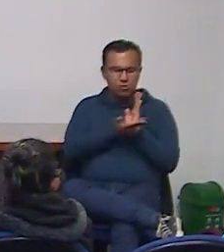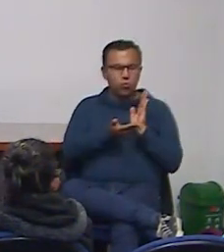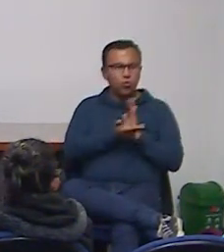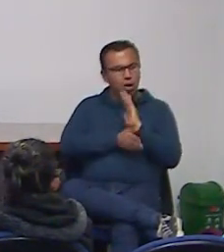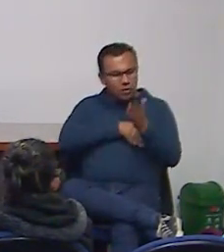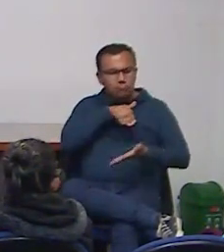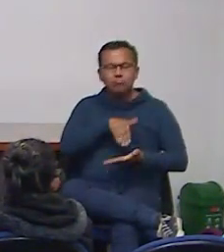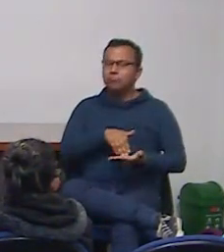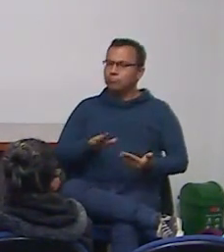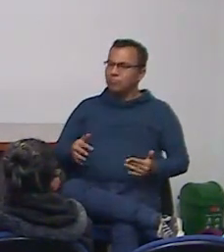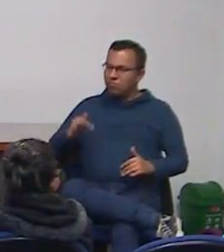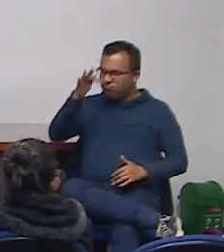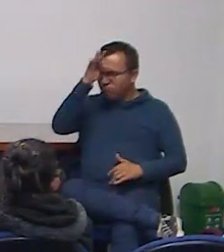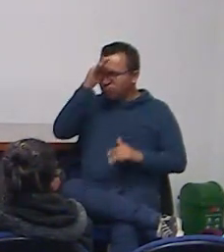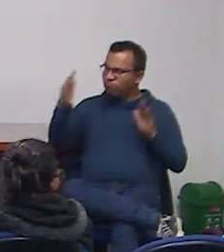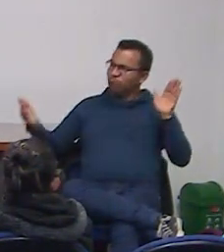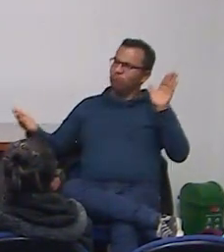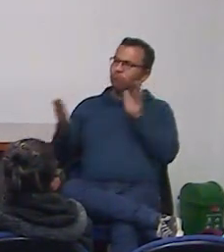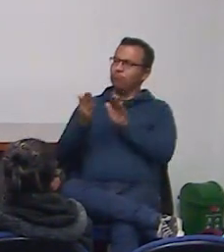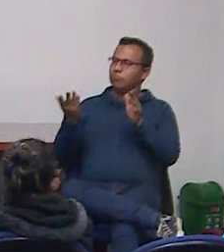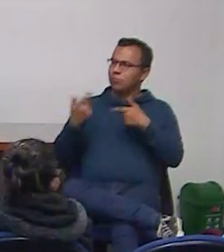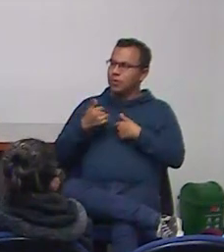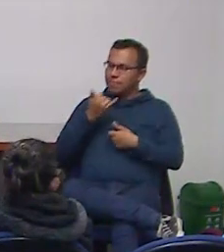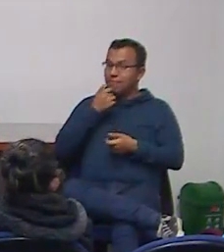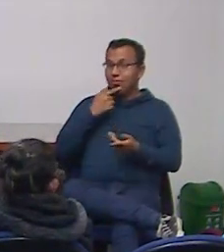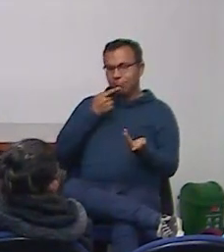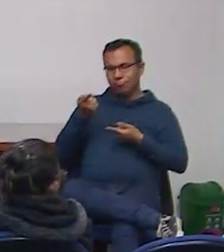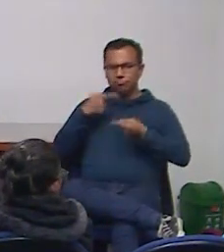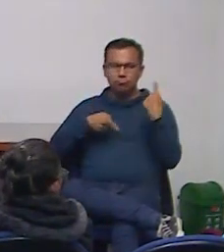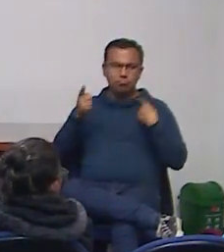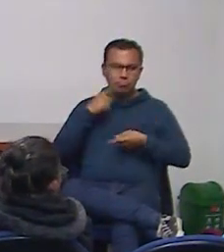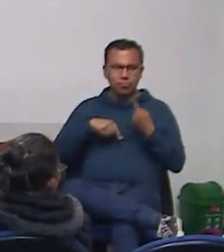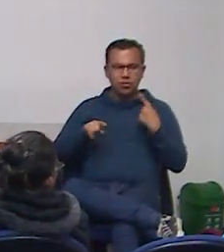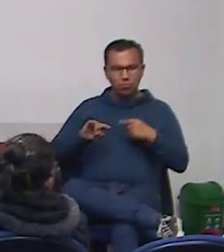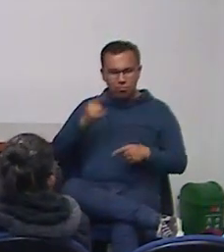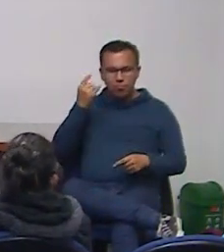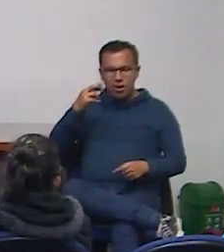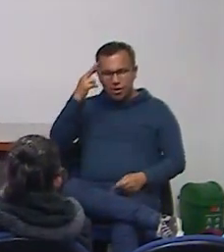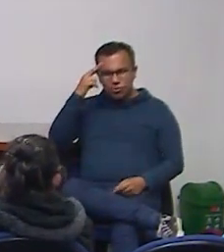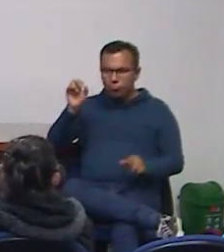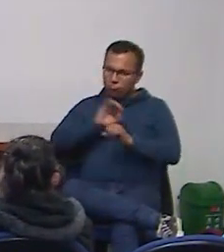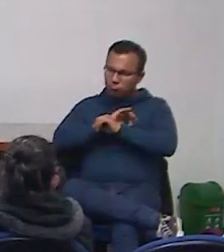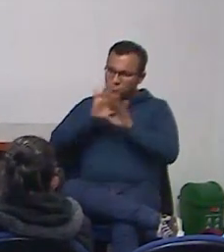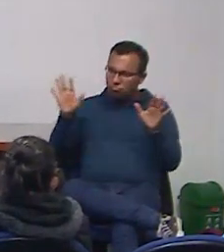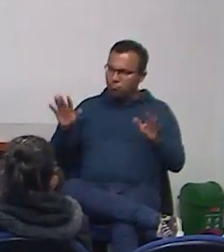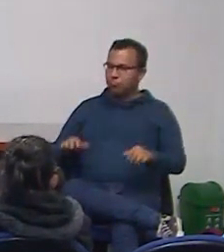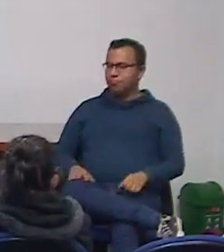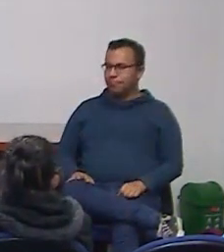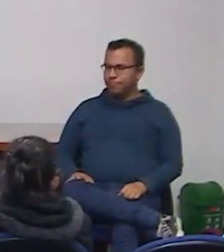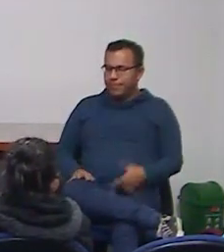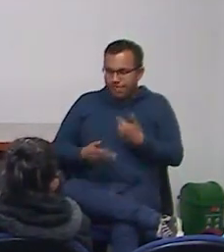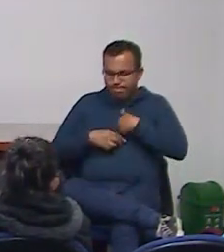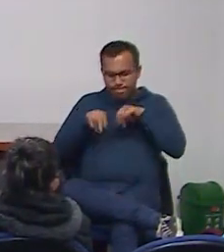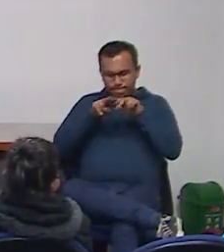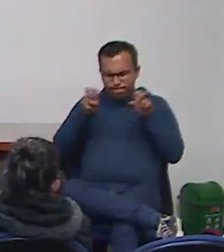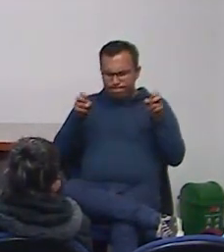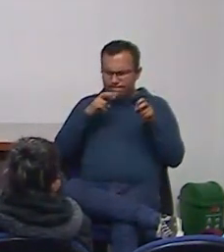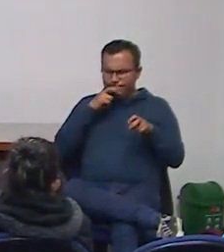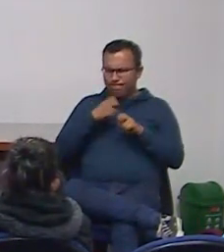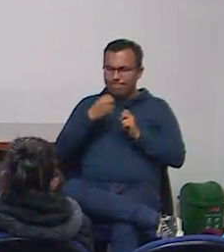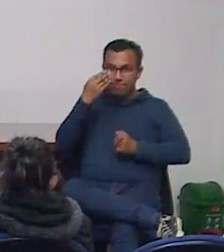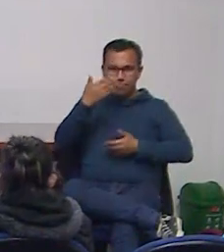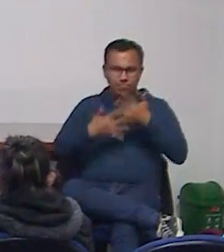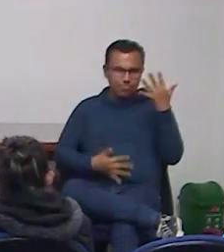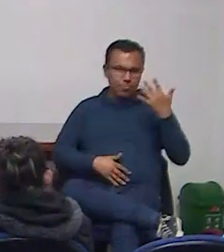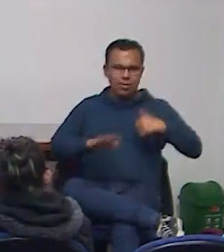saber dónde está parado para también confrontar y saber que lo que estoy diciendo tiene una razón muy importante Sí mi tema es muy complejo porque la